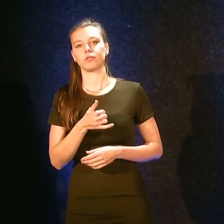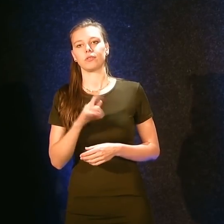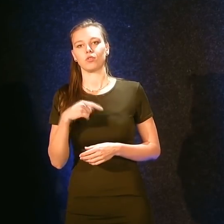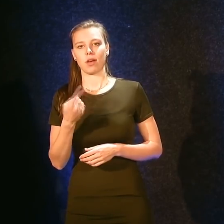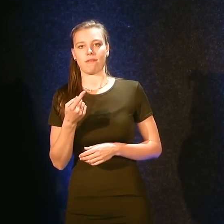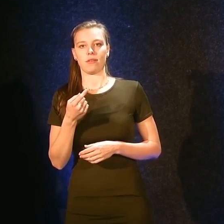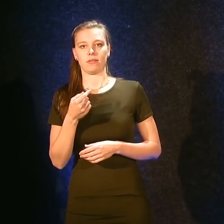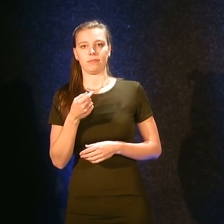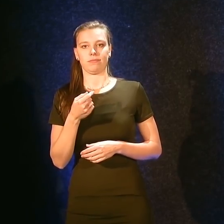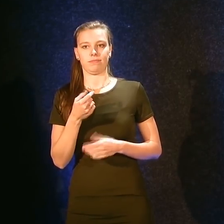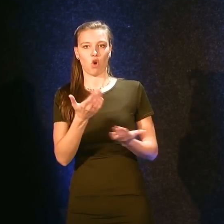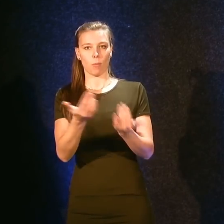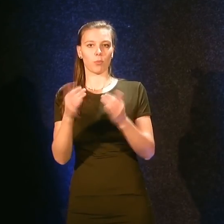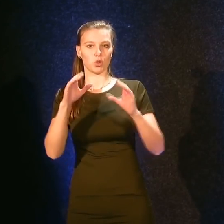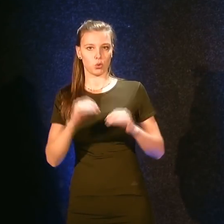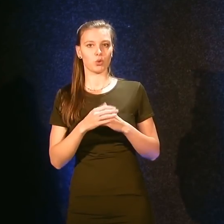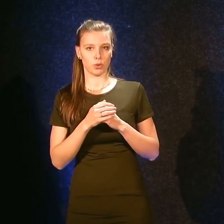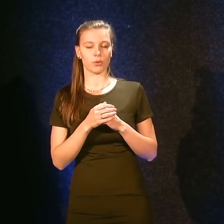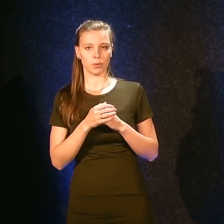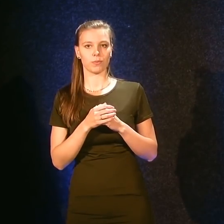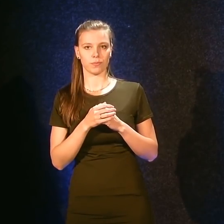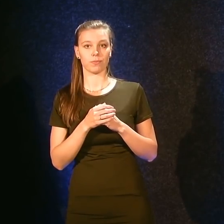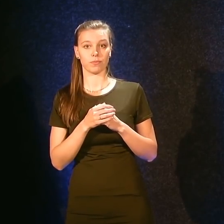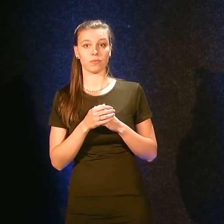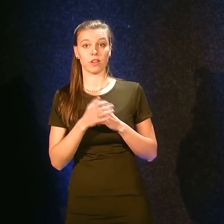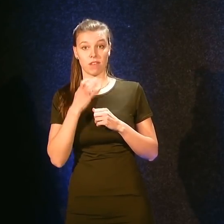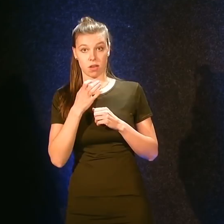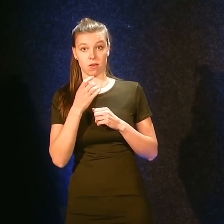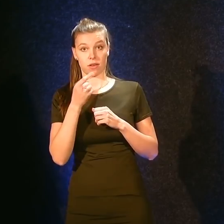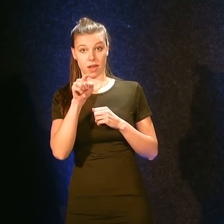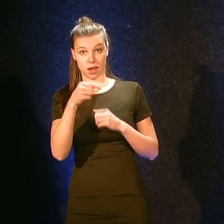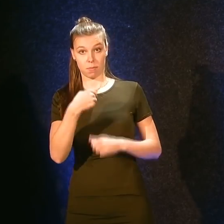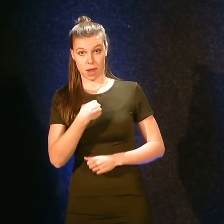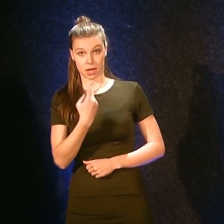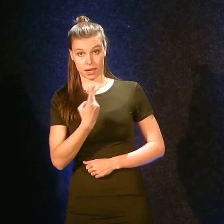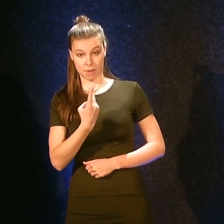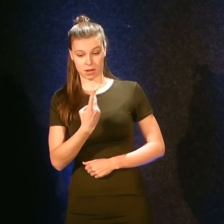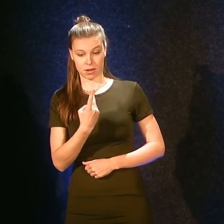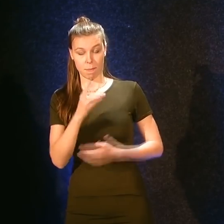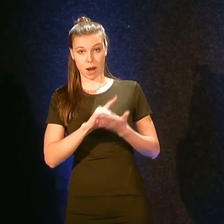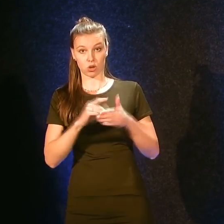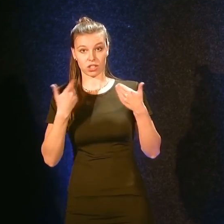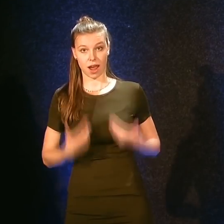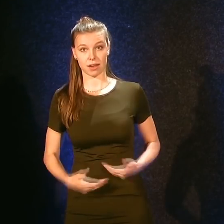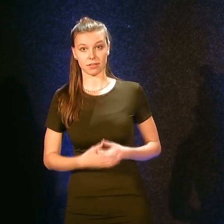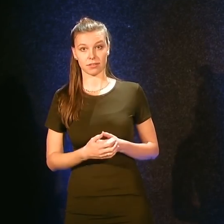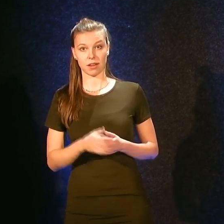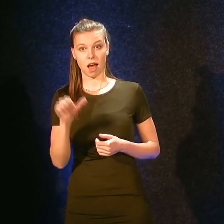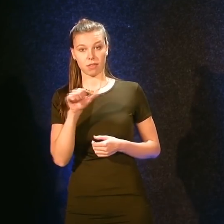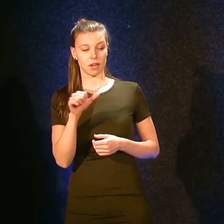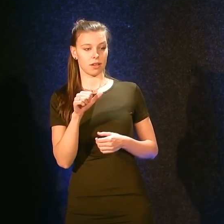doen. Wil jij met mij een Paulus zijn? Wil je anderen aansporen moed te